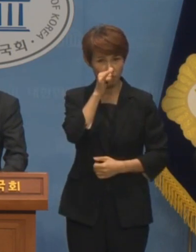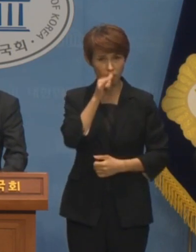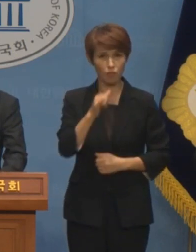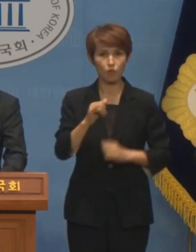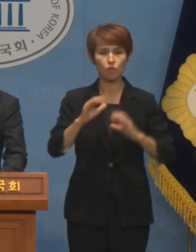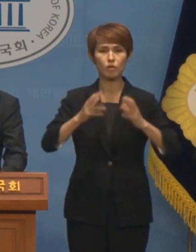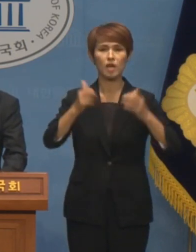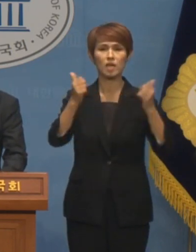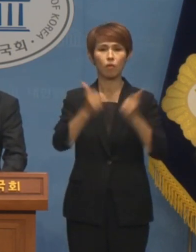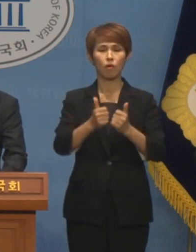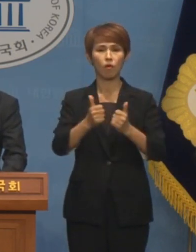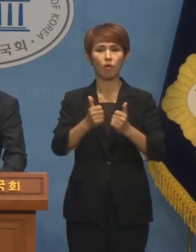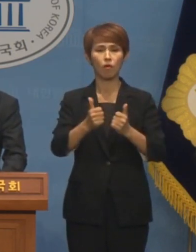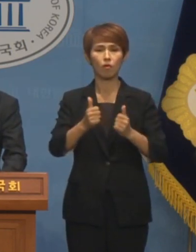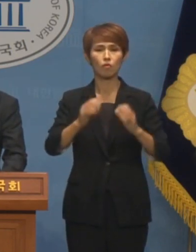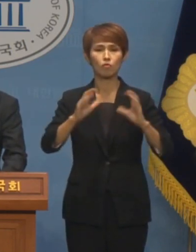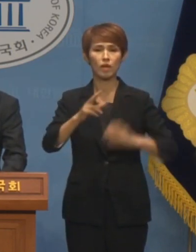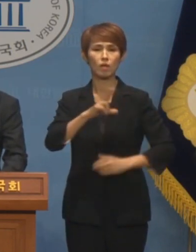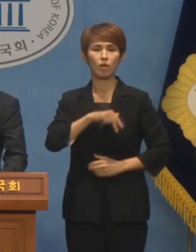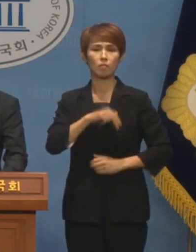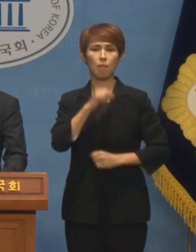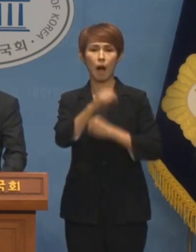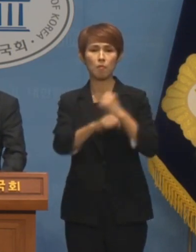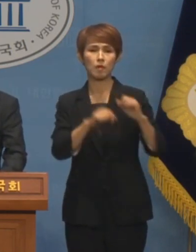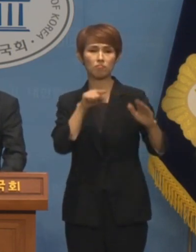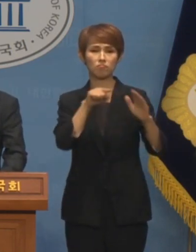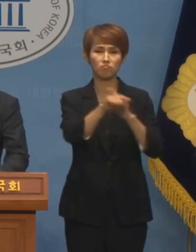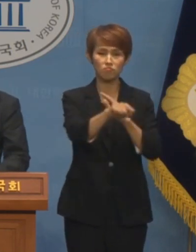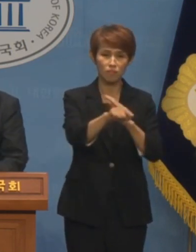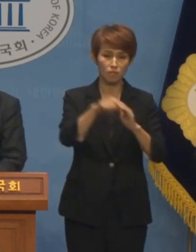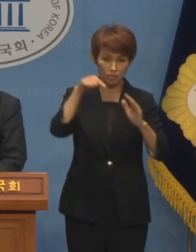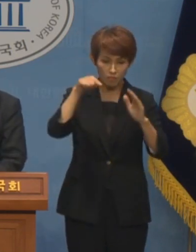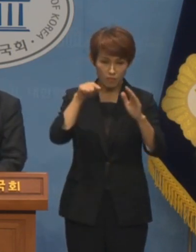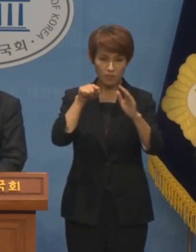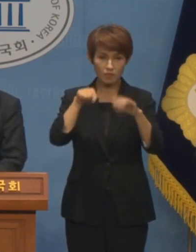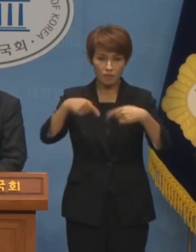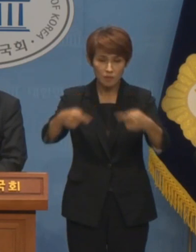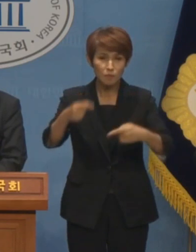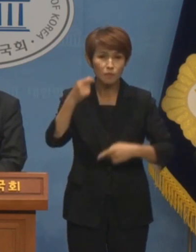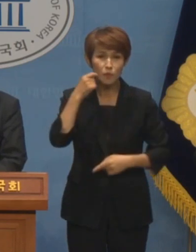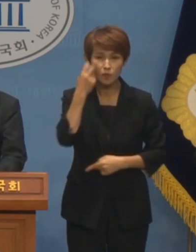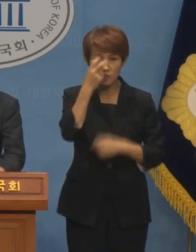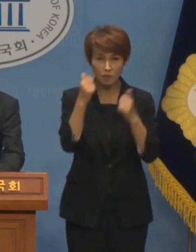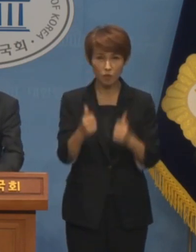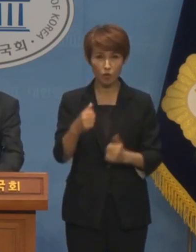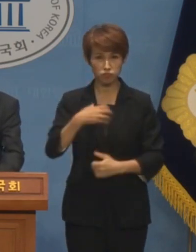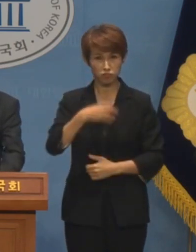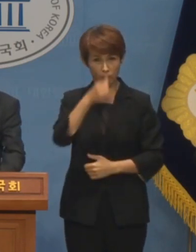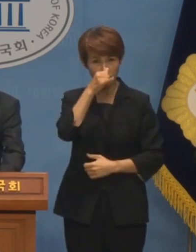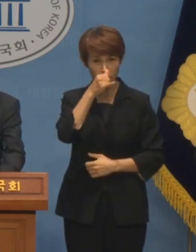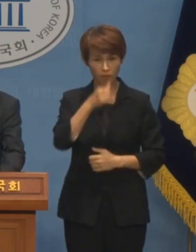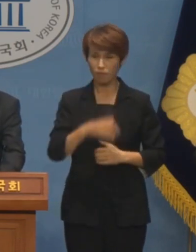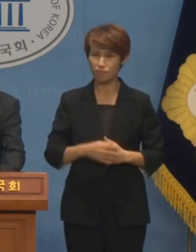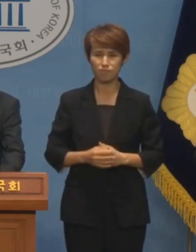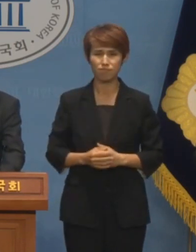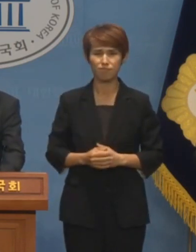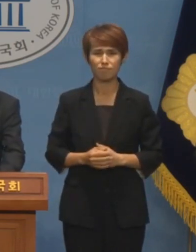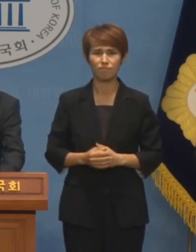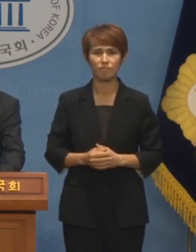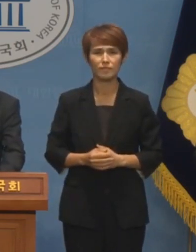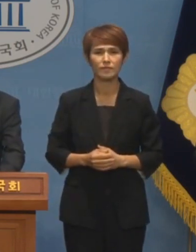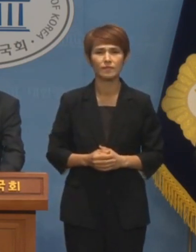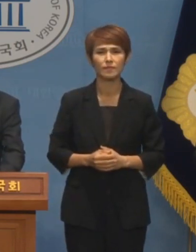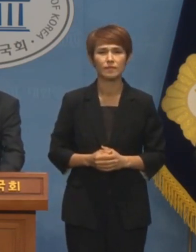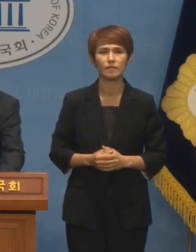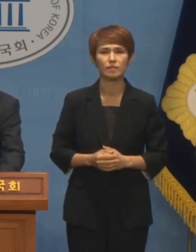왜 김건희 여사 소환할 때만 경호 안전에 문제가 있다고 하는지 답답합니다. 심지어 명품백 수수는 사전에 조사